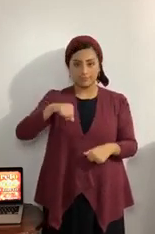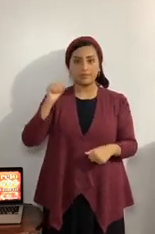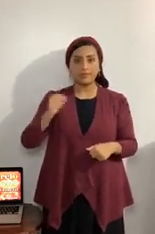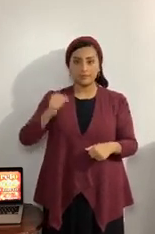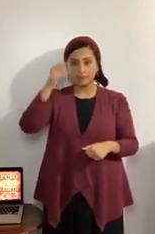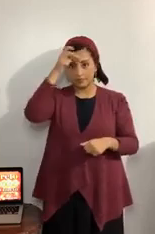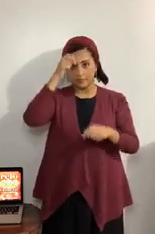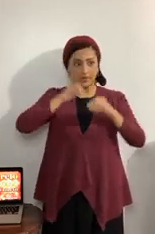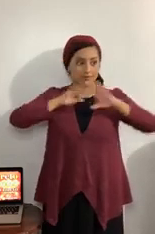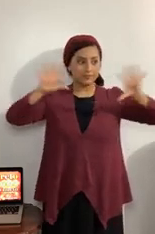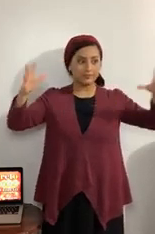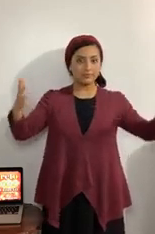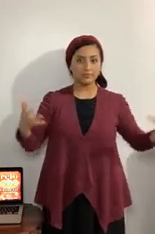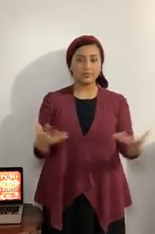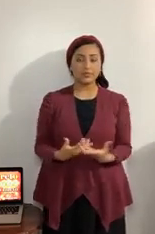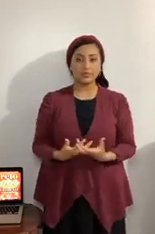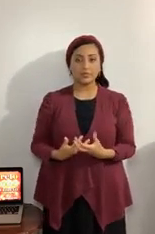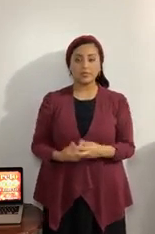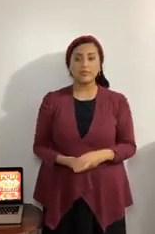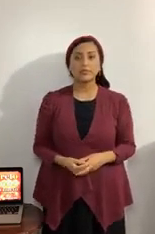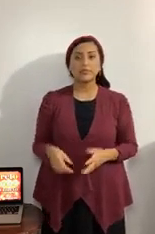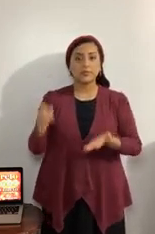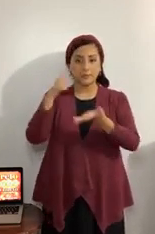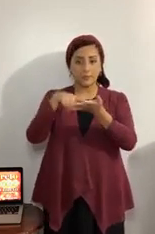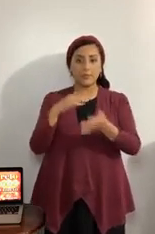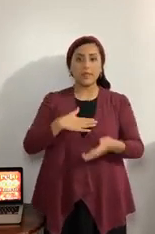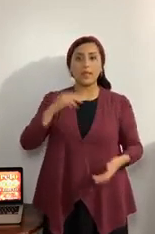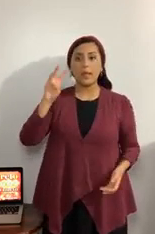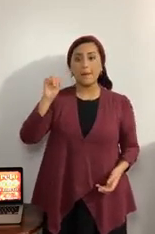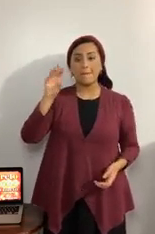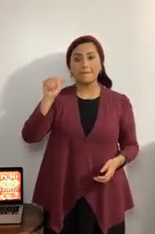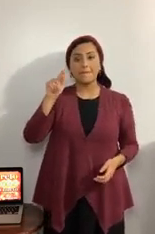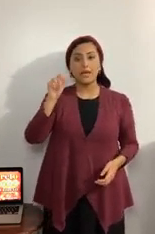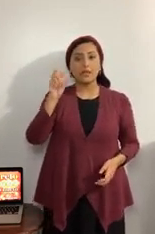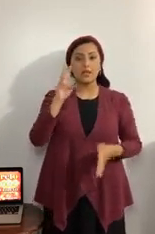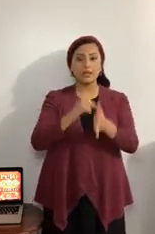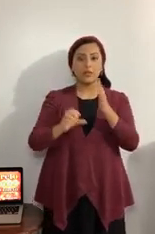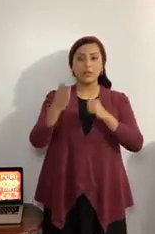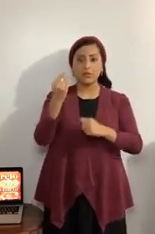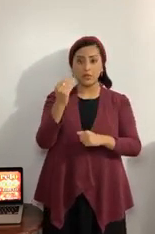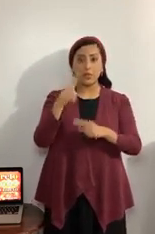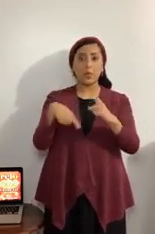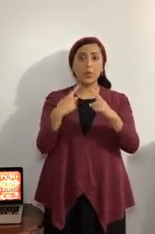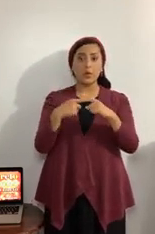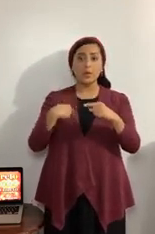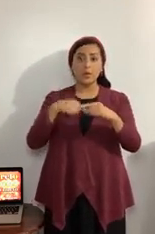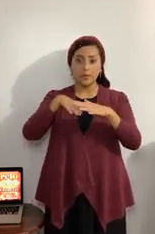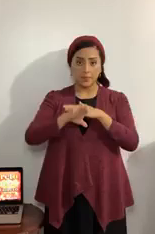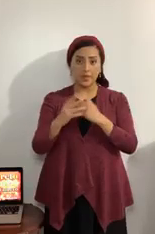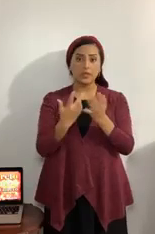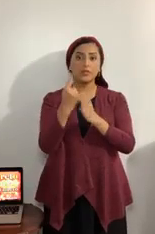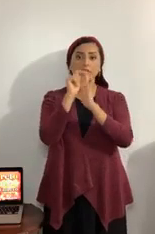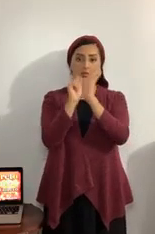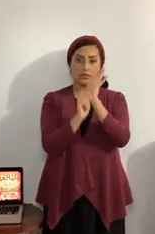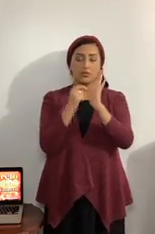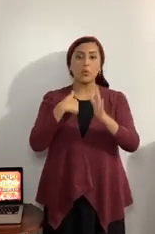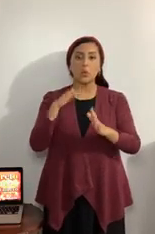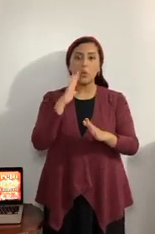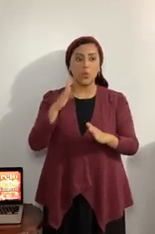demonios. Vamos por favor a Mateo 14, Matillahu, y cuando entremos al Brit Hadashah nos vamos a asombrar de las